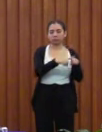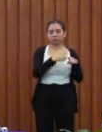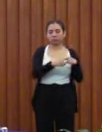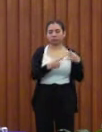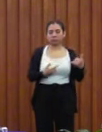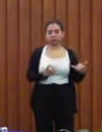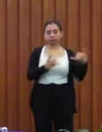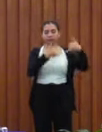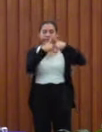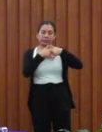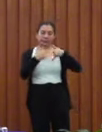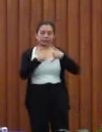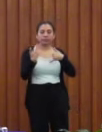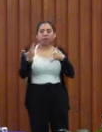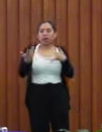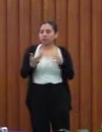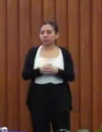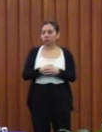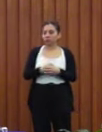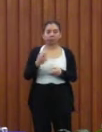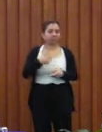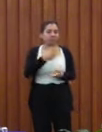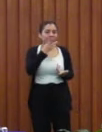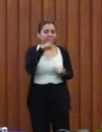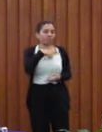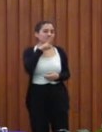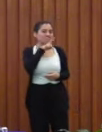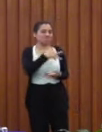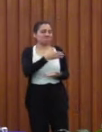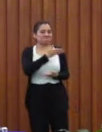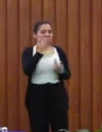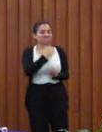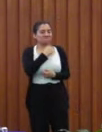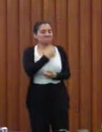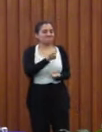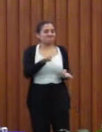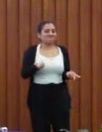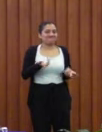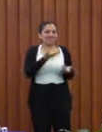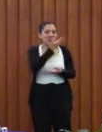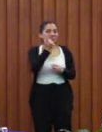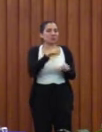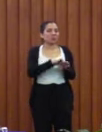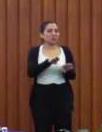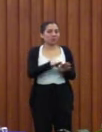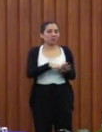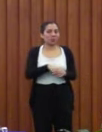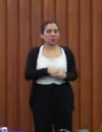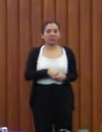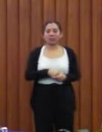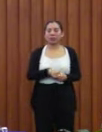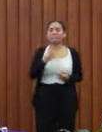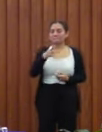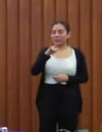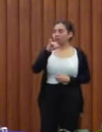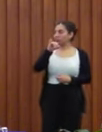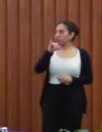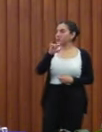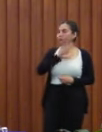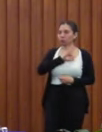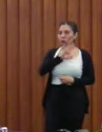hacemos, y la verdad es que no tenemos la capacidad de responder a todo, y sí, pero por lo menos